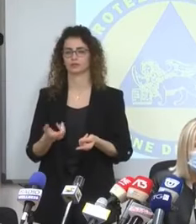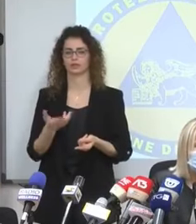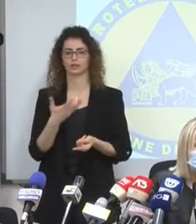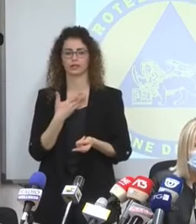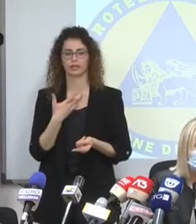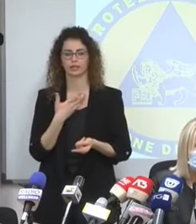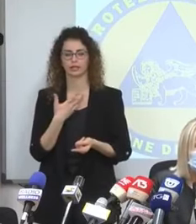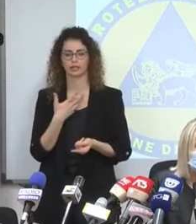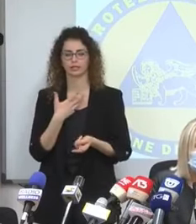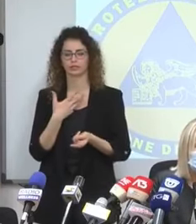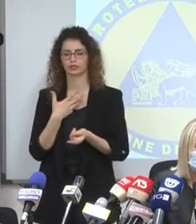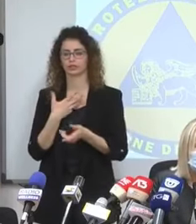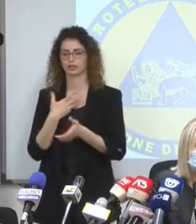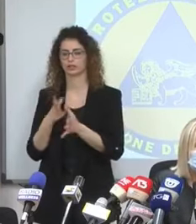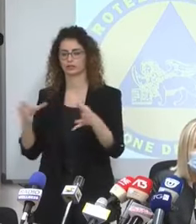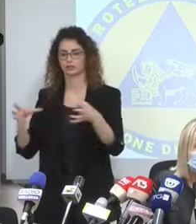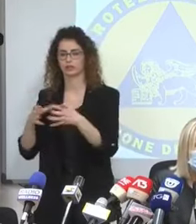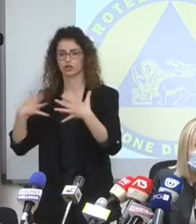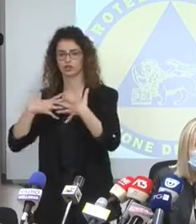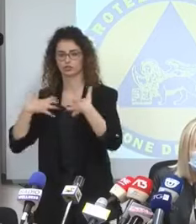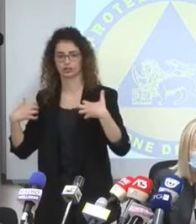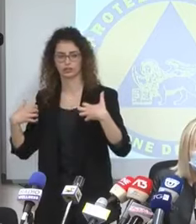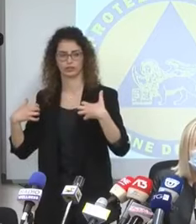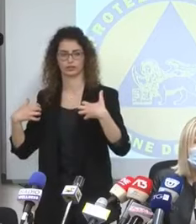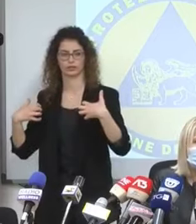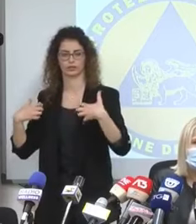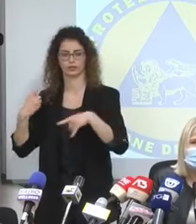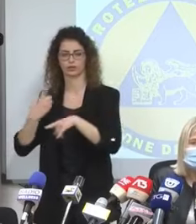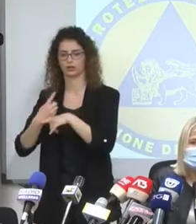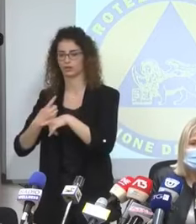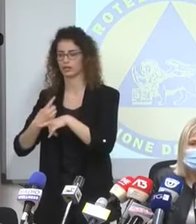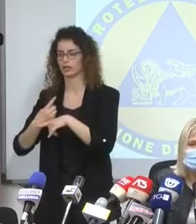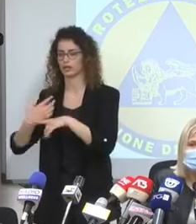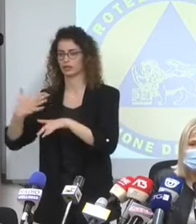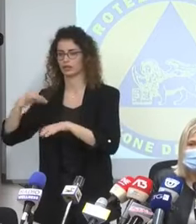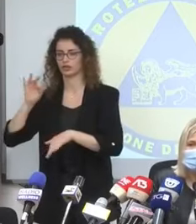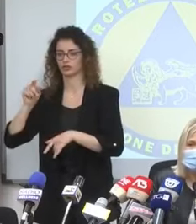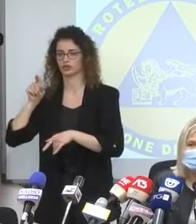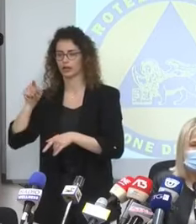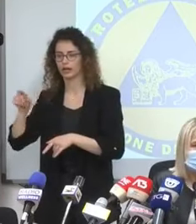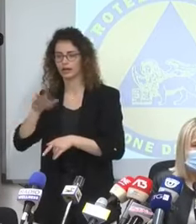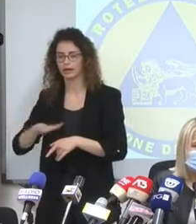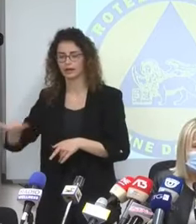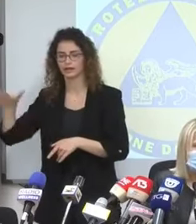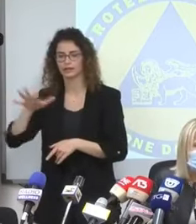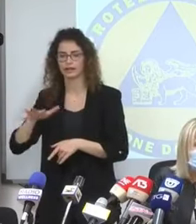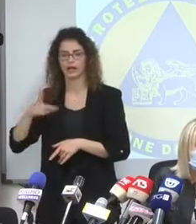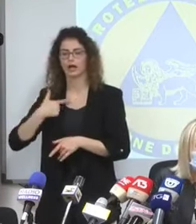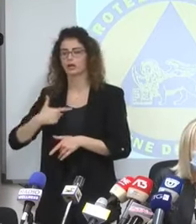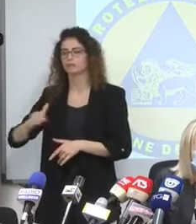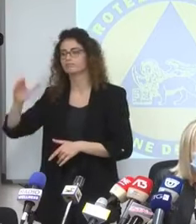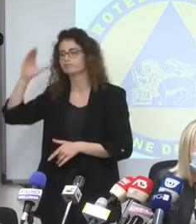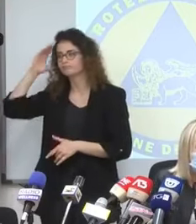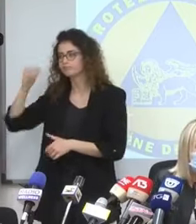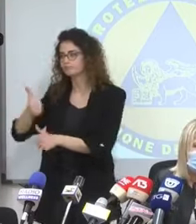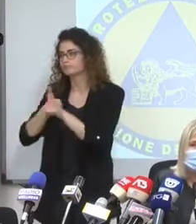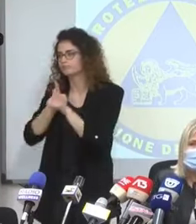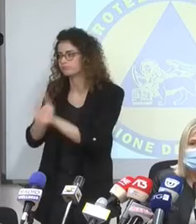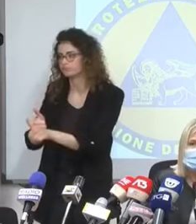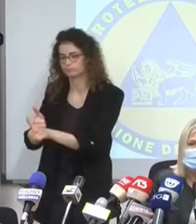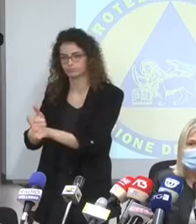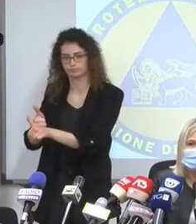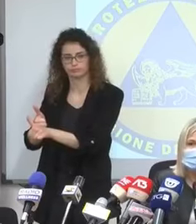degli organismi scientifici deputati a dare indicazioni e noi chiaramente ascoltiamo e seguiamo